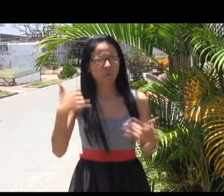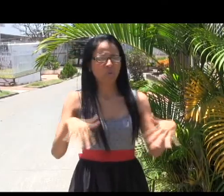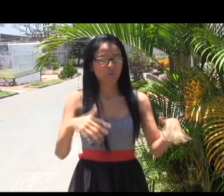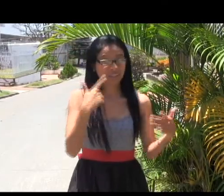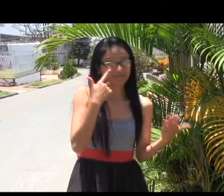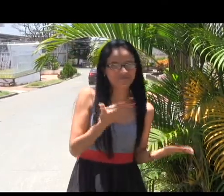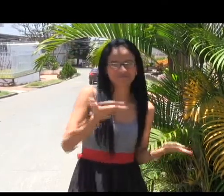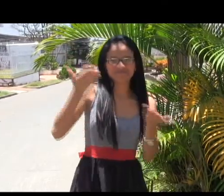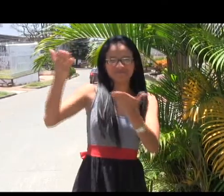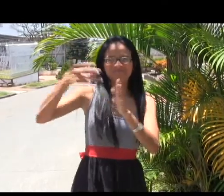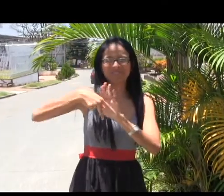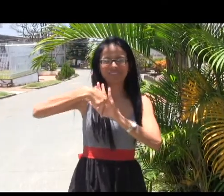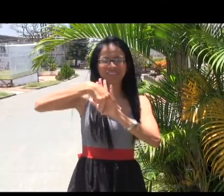Aquí tenemos la nota.